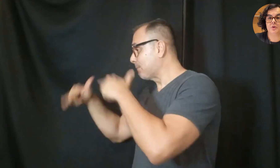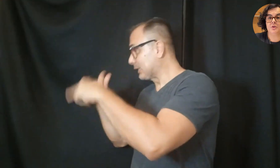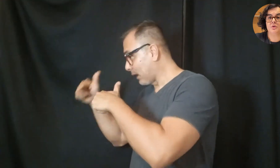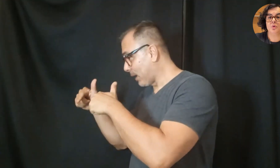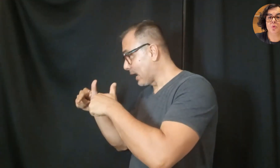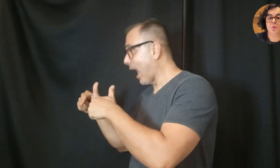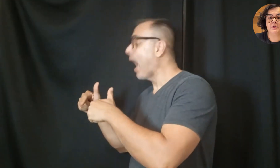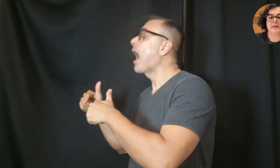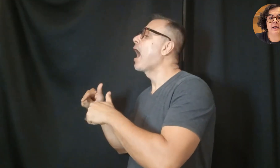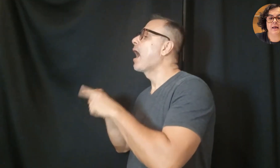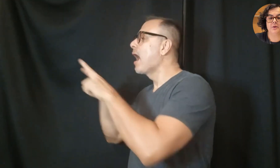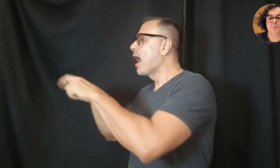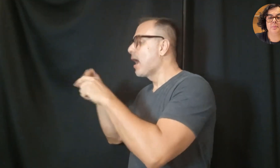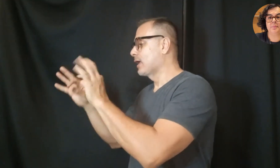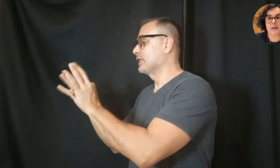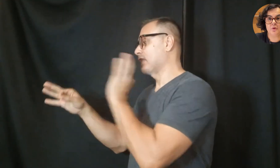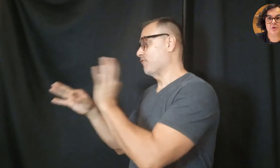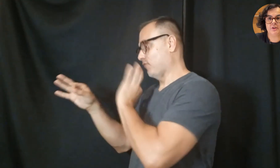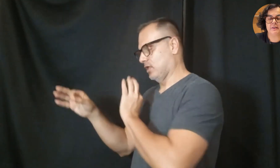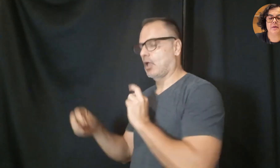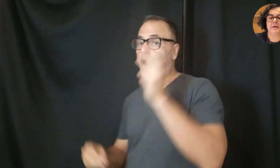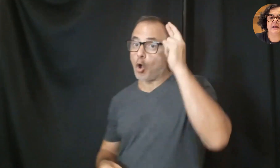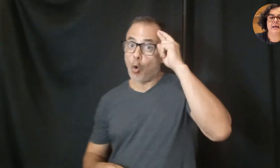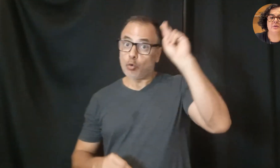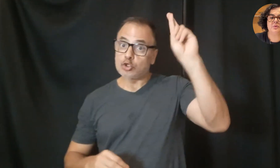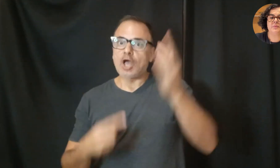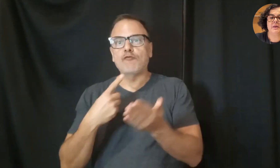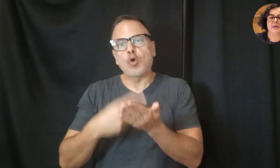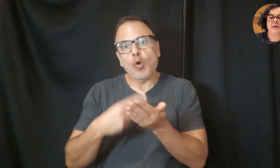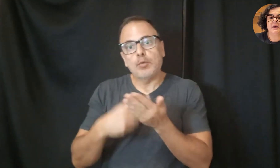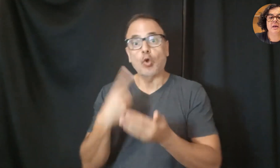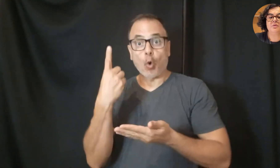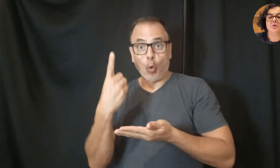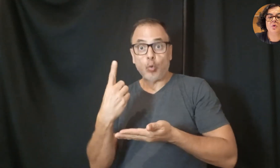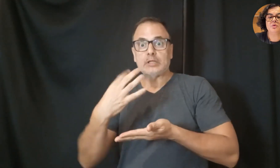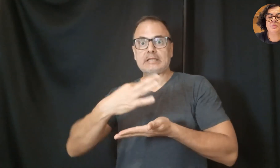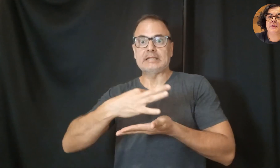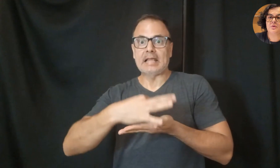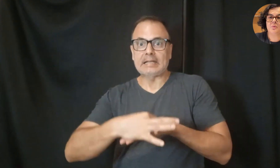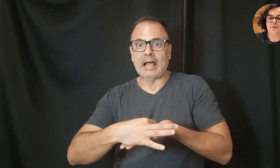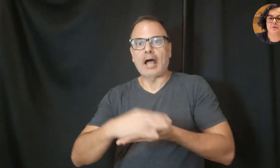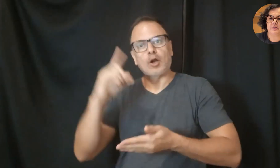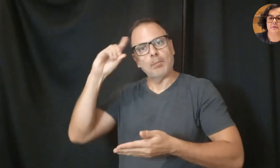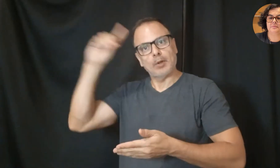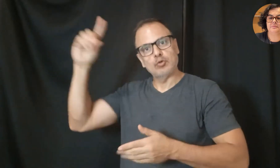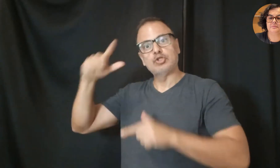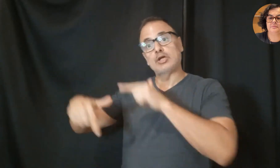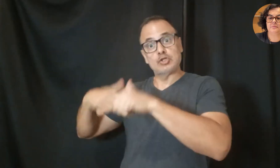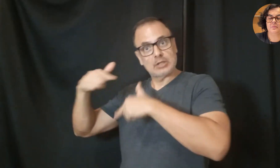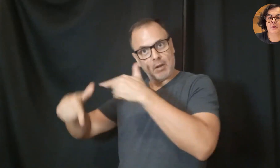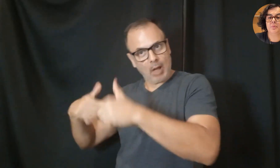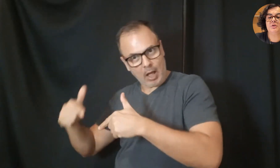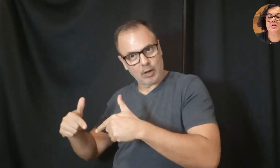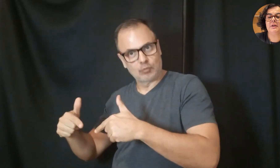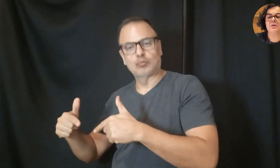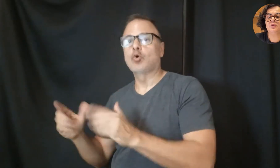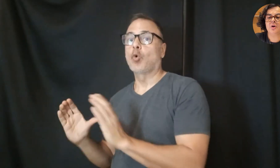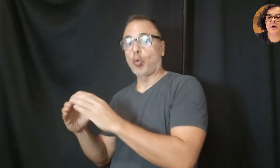trabalhadores 1 denário pelo dia trabalhado, enviou-os para a sua vinha. Depois de